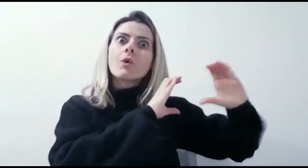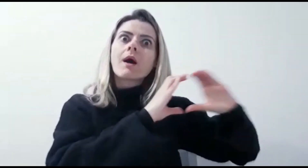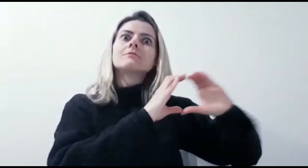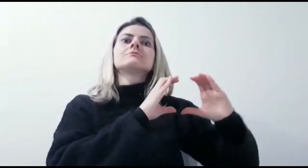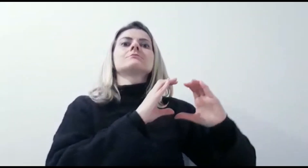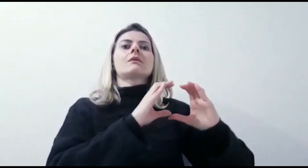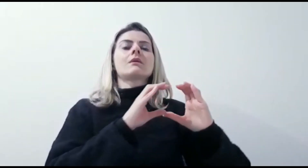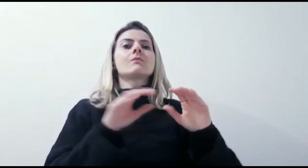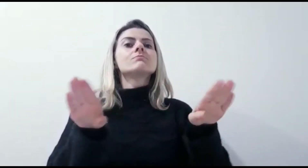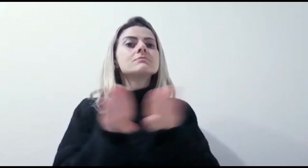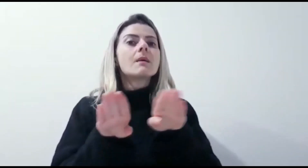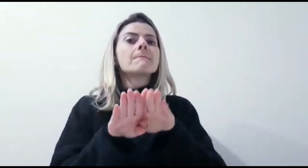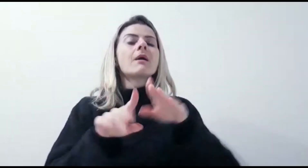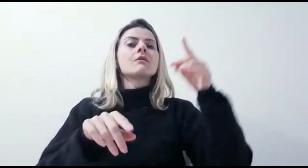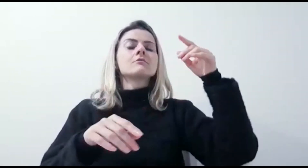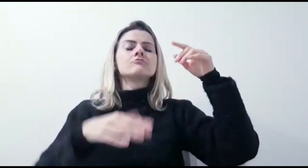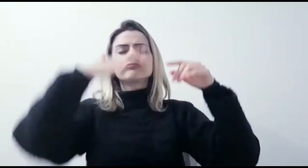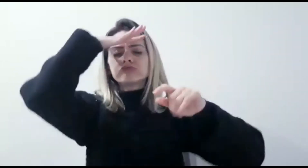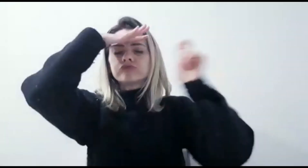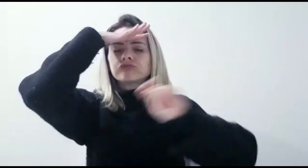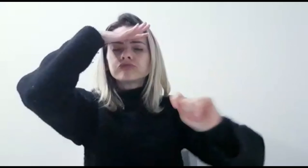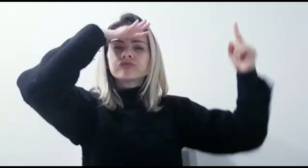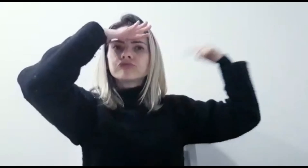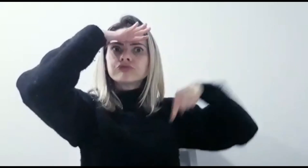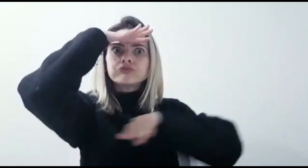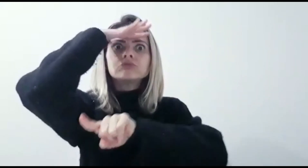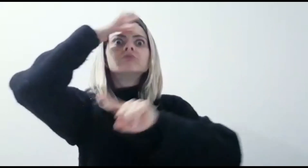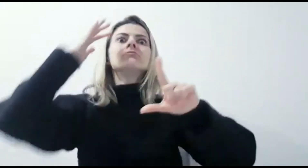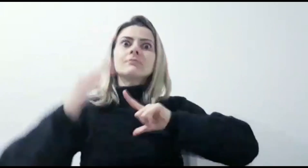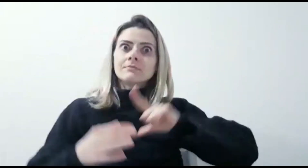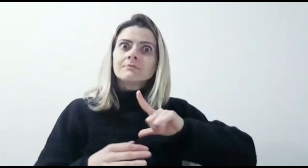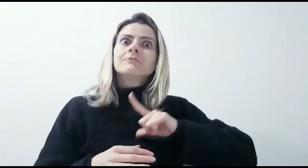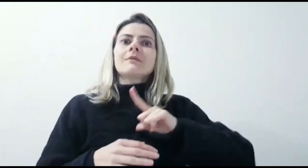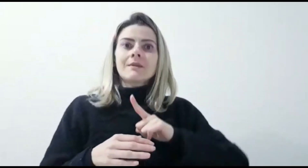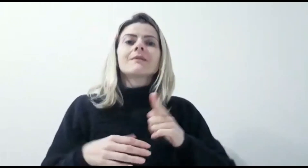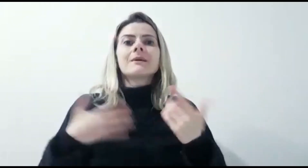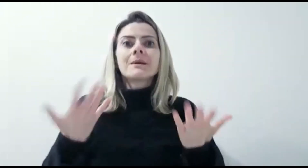veracidade das comunicações dos espíritos, né? Então, os